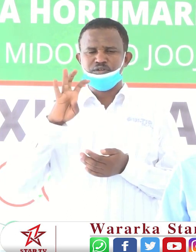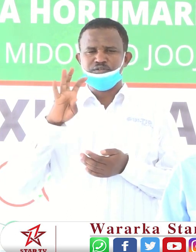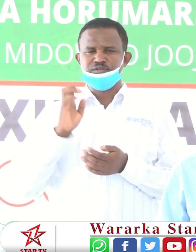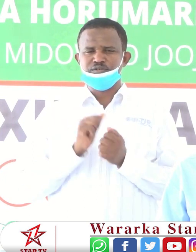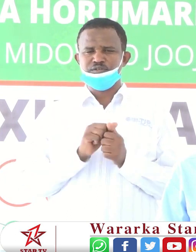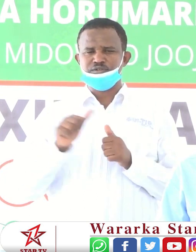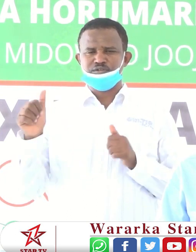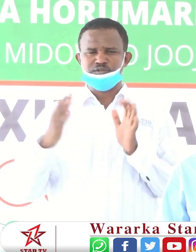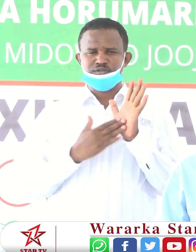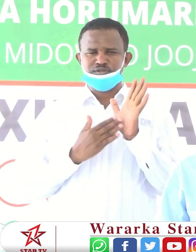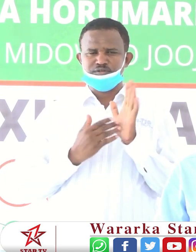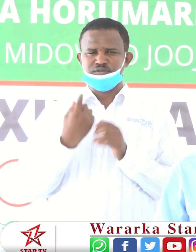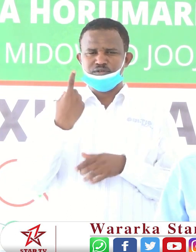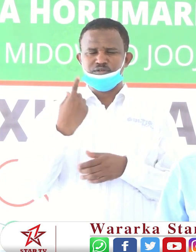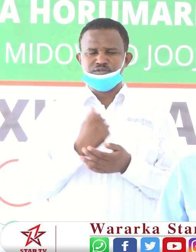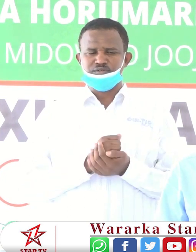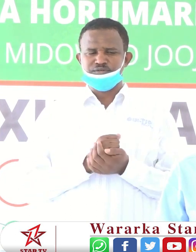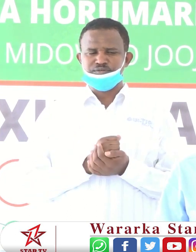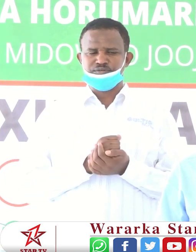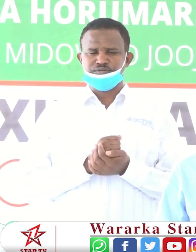49na waa hal qof